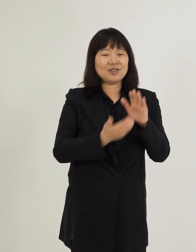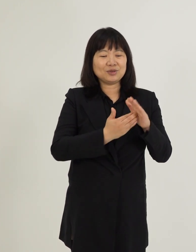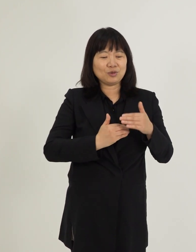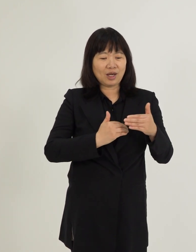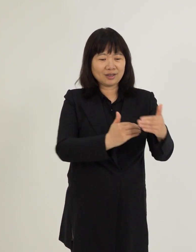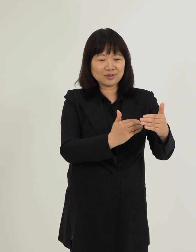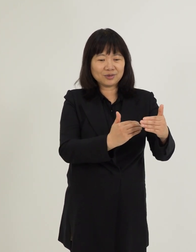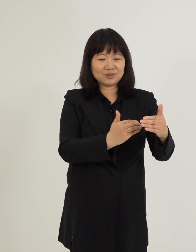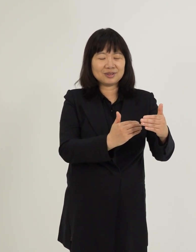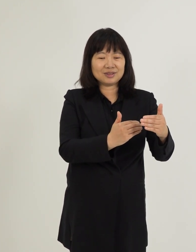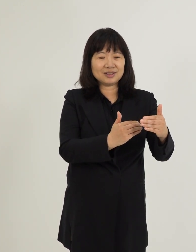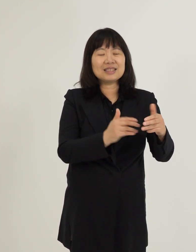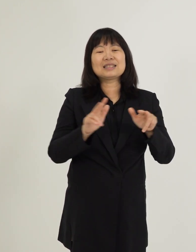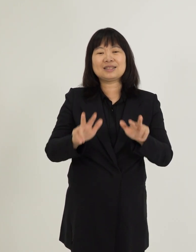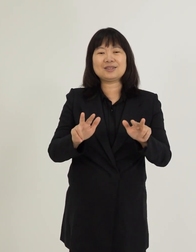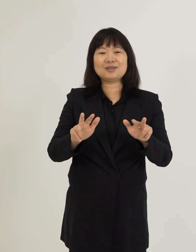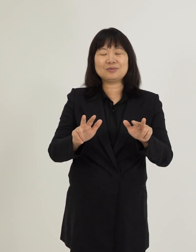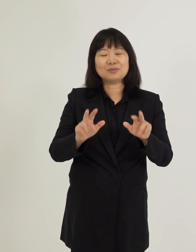여러분,